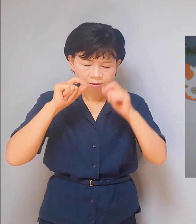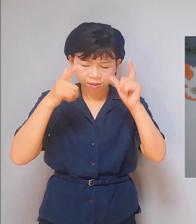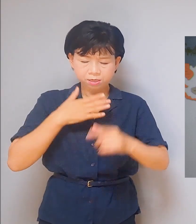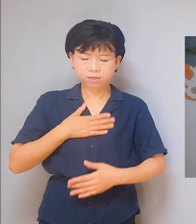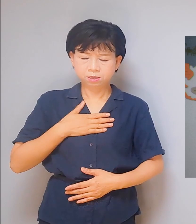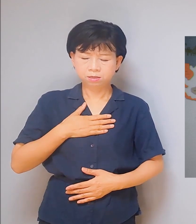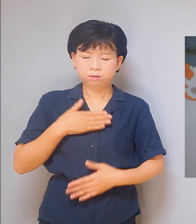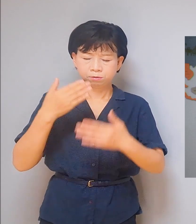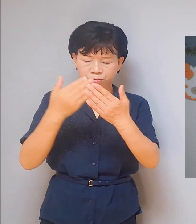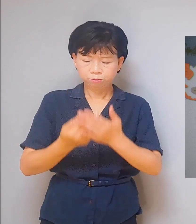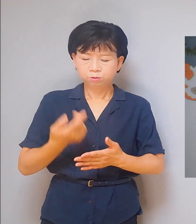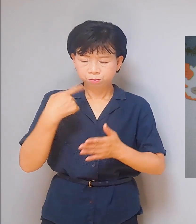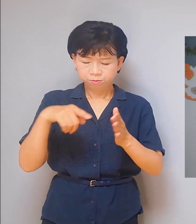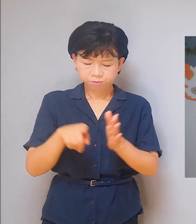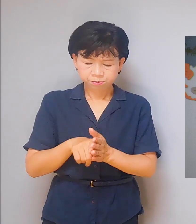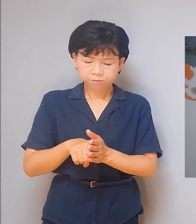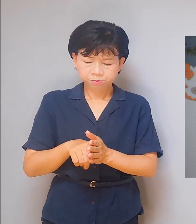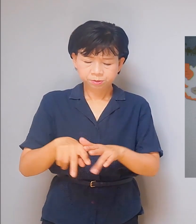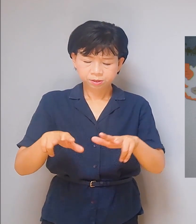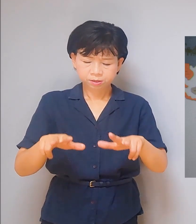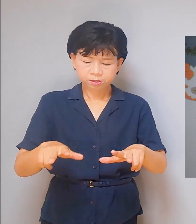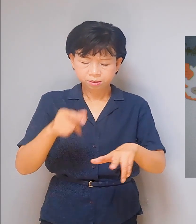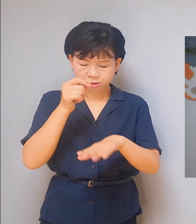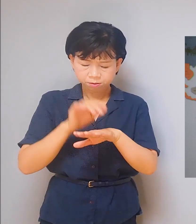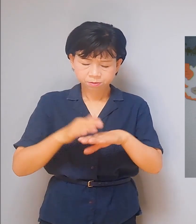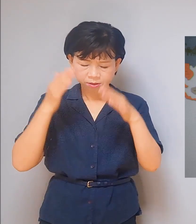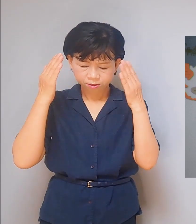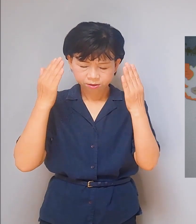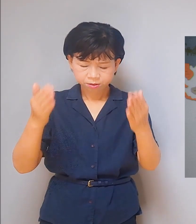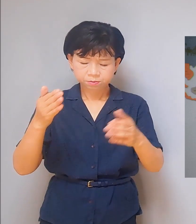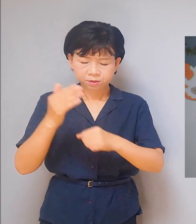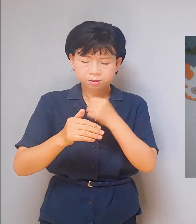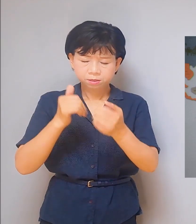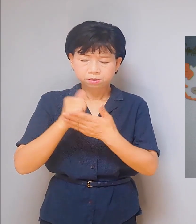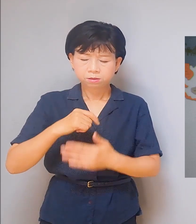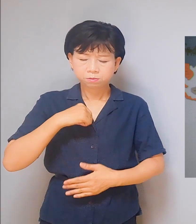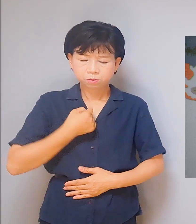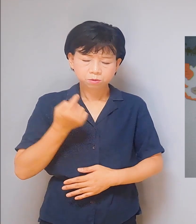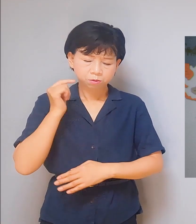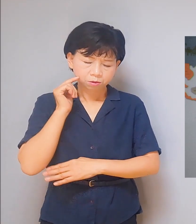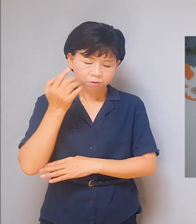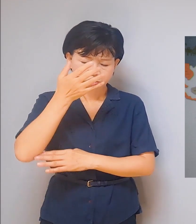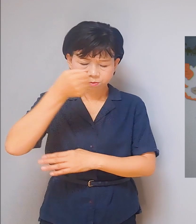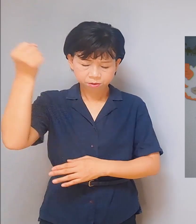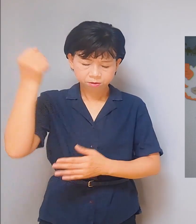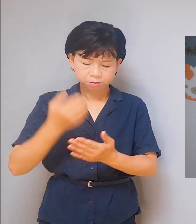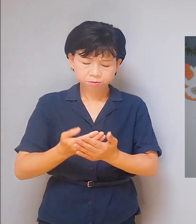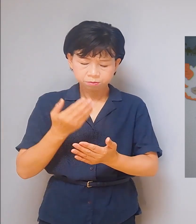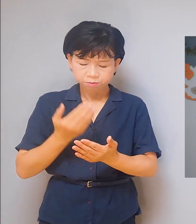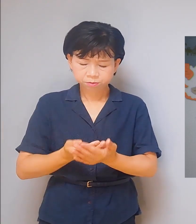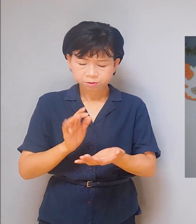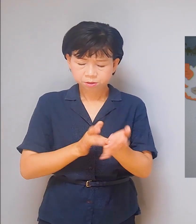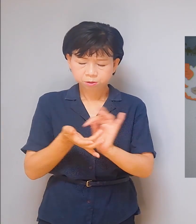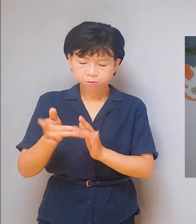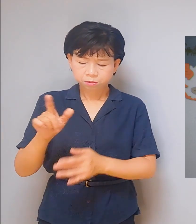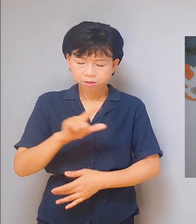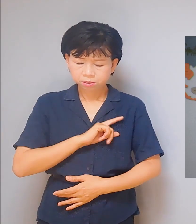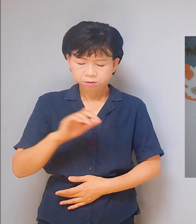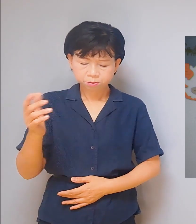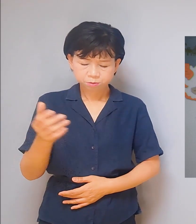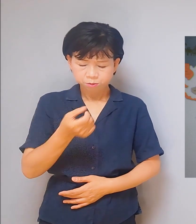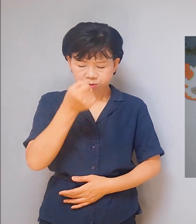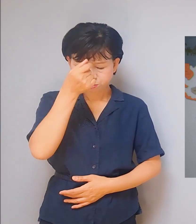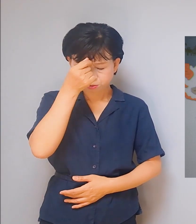하여 주실 줄 믿습니다. 이 시간 예배 드립니다. 하나님 홀로 영광 받아 주시옵소서. 예수님의